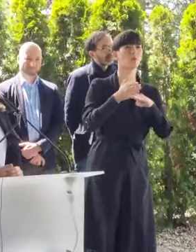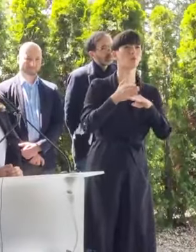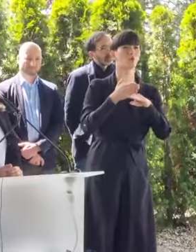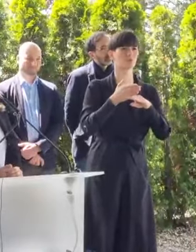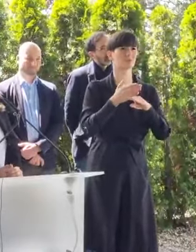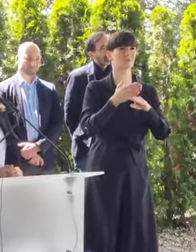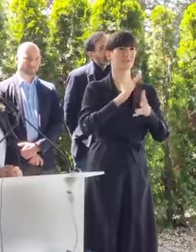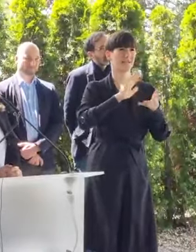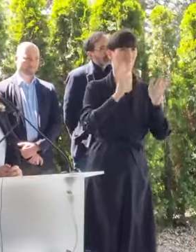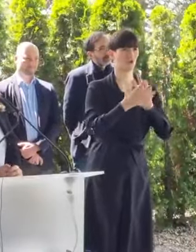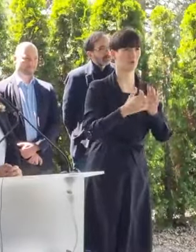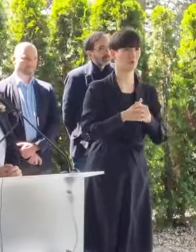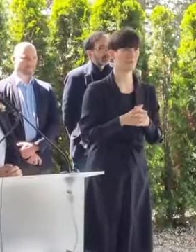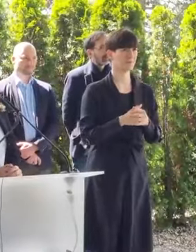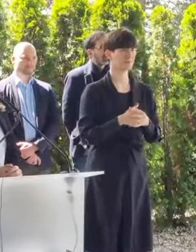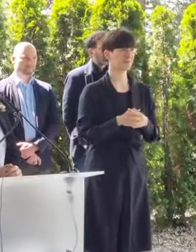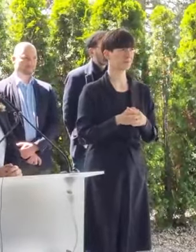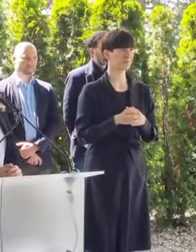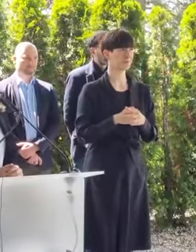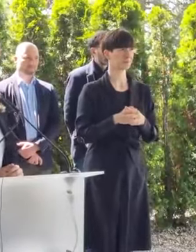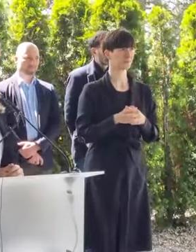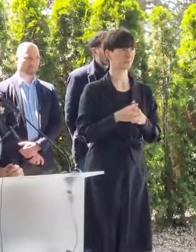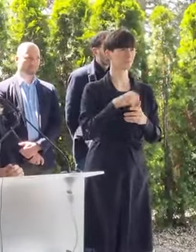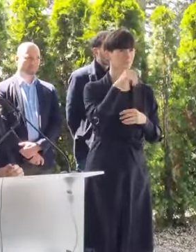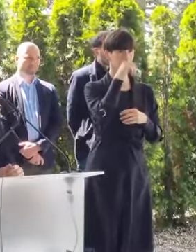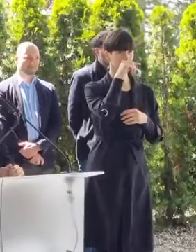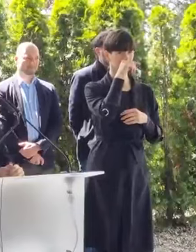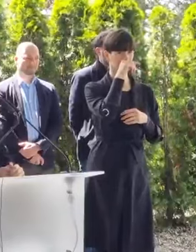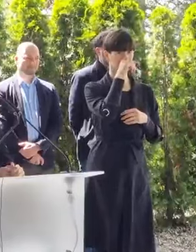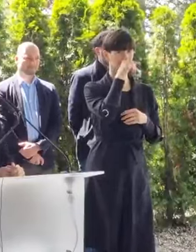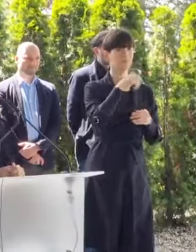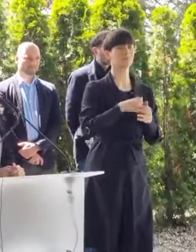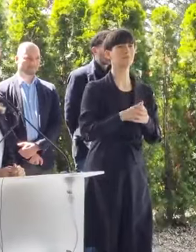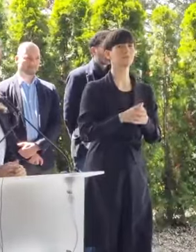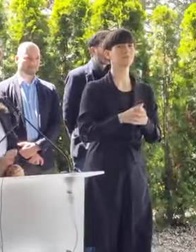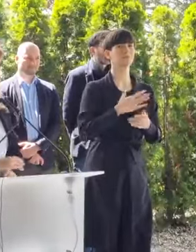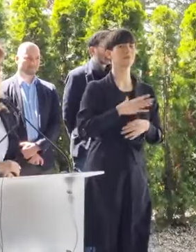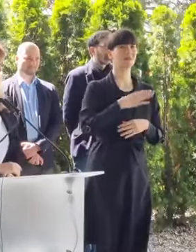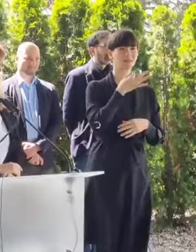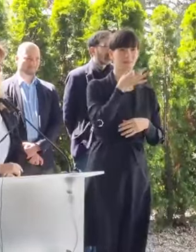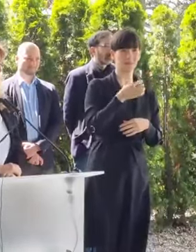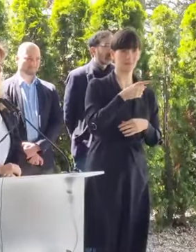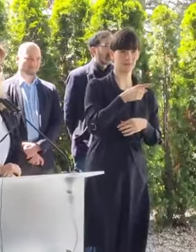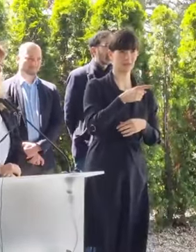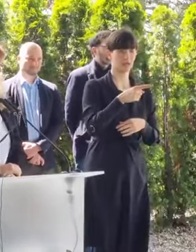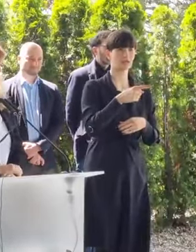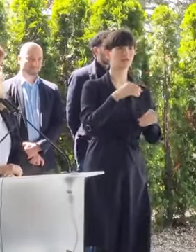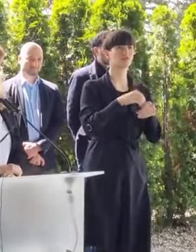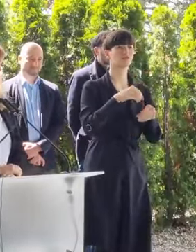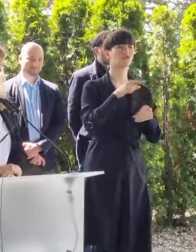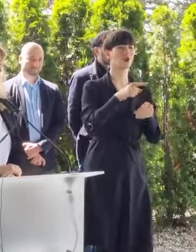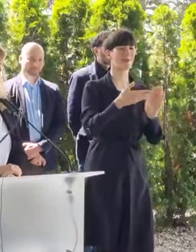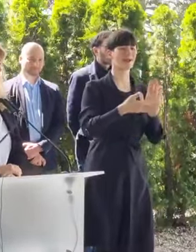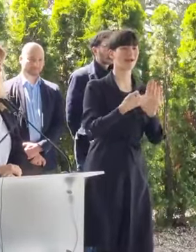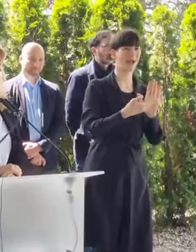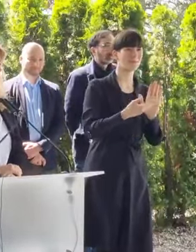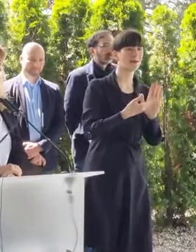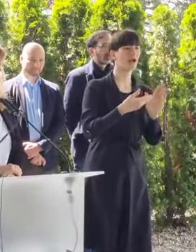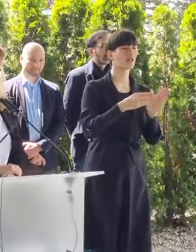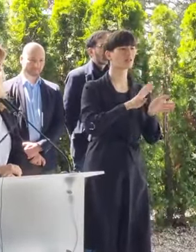Ukrajiny. Pani prezidentka, nadviažem na kolegyňu Gabiku Kajtárovú z televízie Markíza. Tá dezinformačná kampaň v Česku